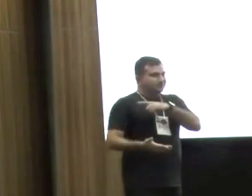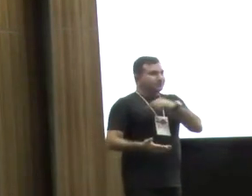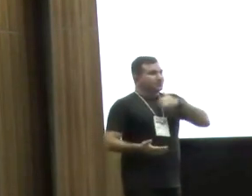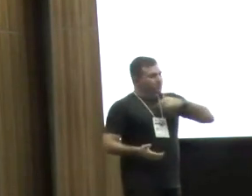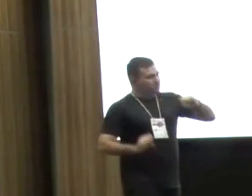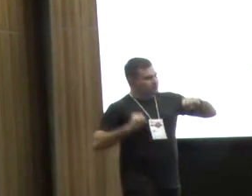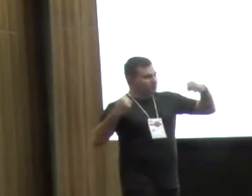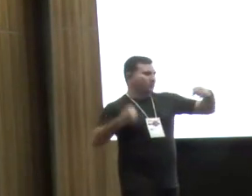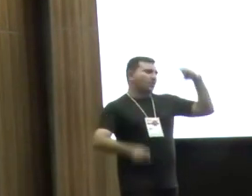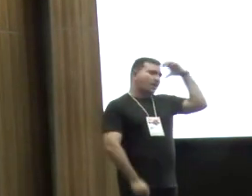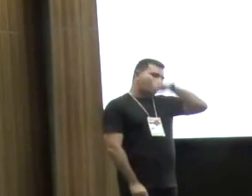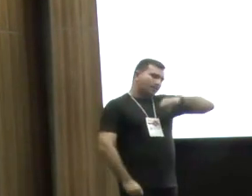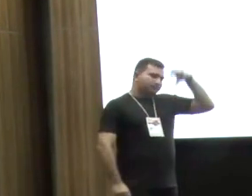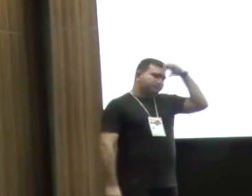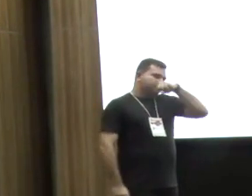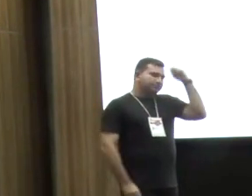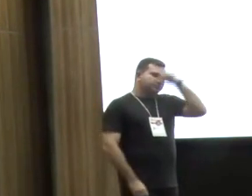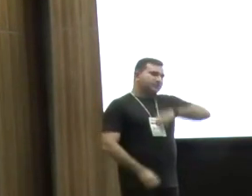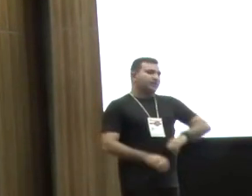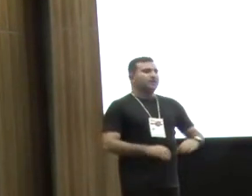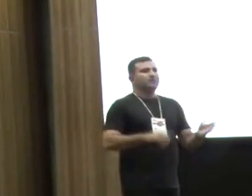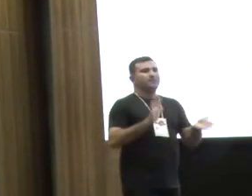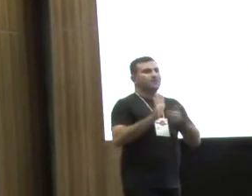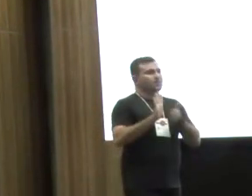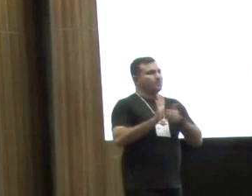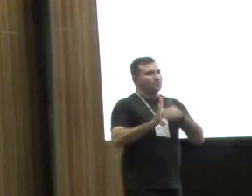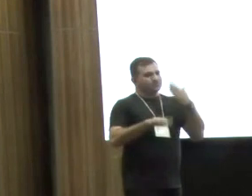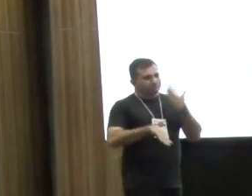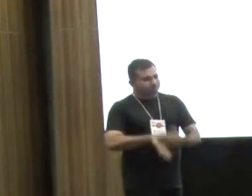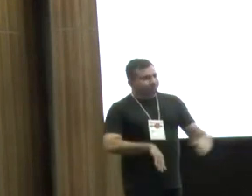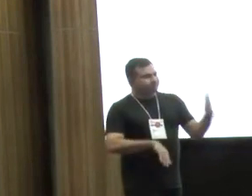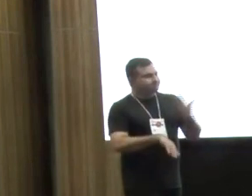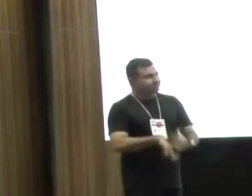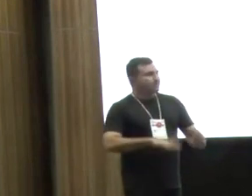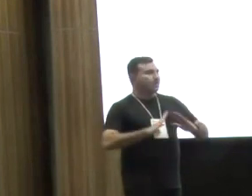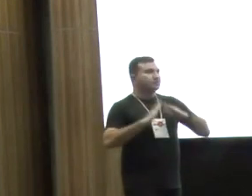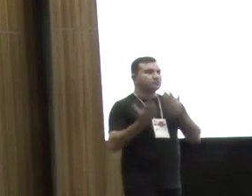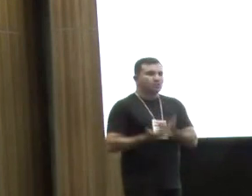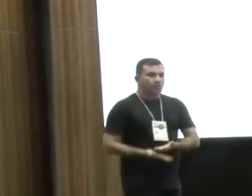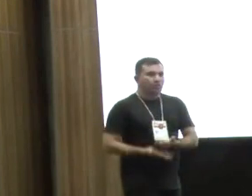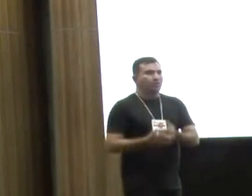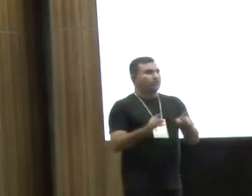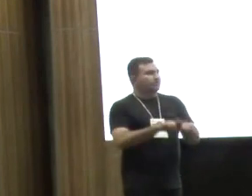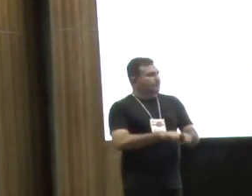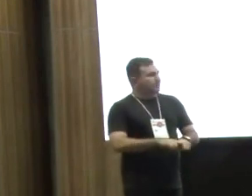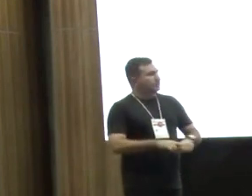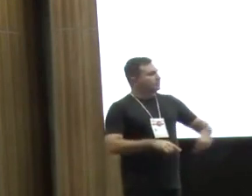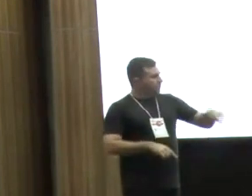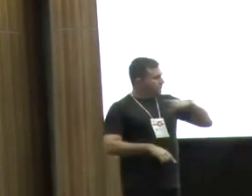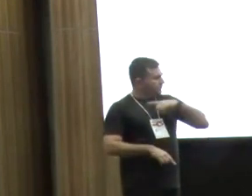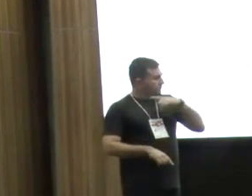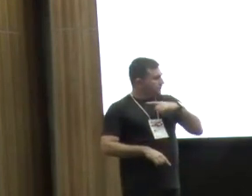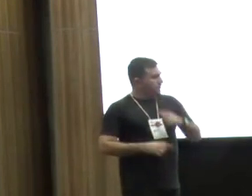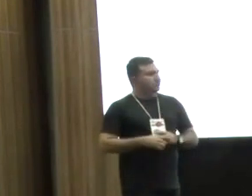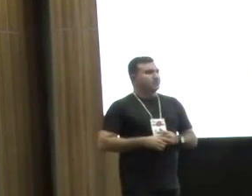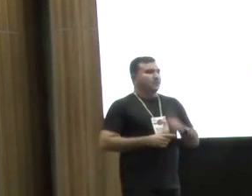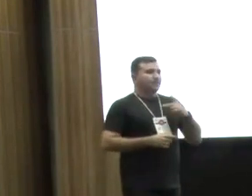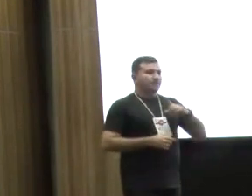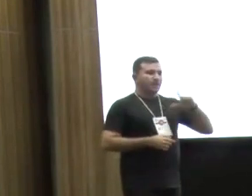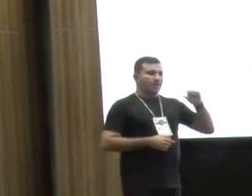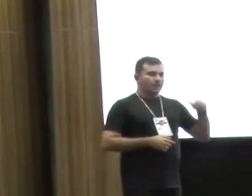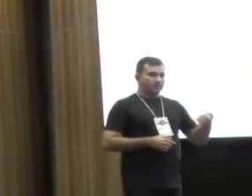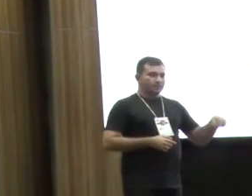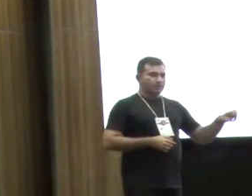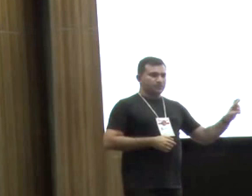aprendo a planejar e administrar na escola. A gente usa planner, a gente divulga